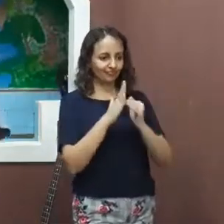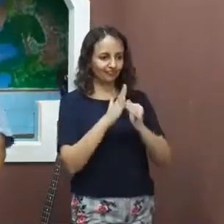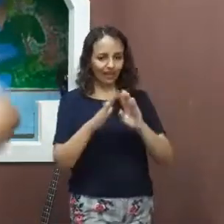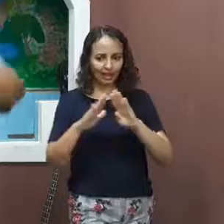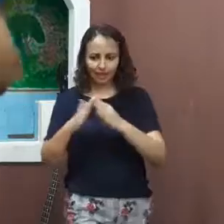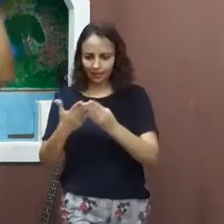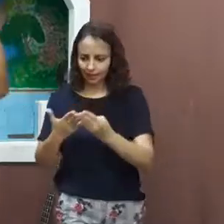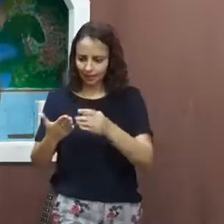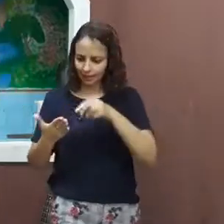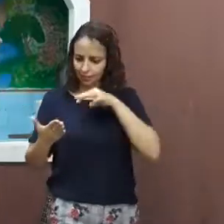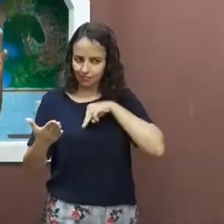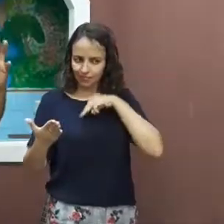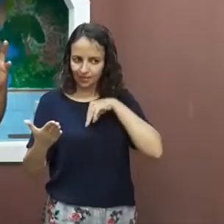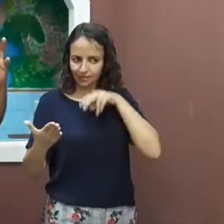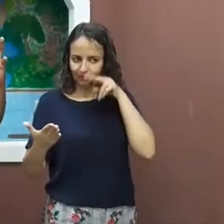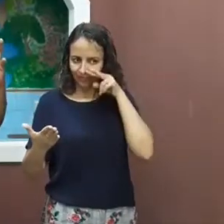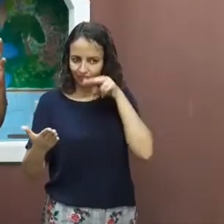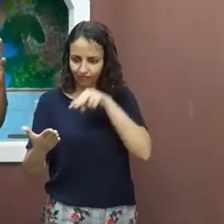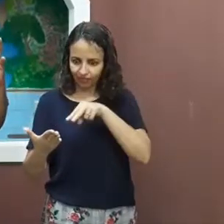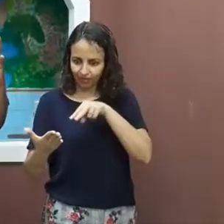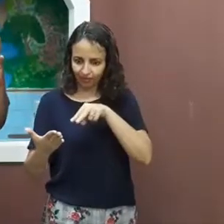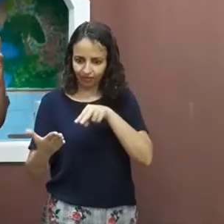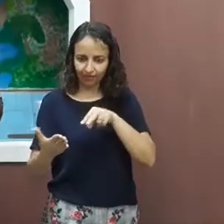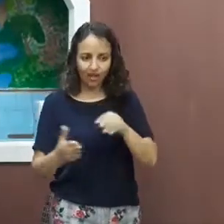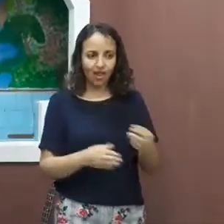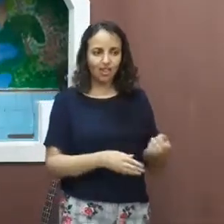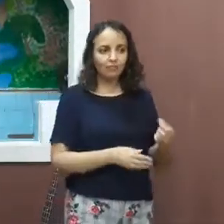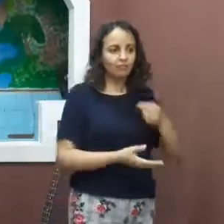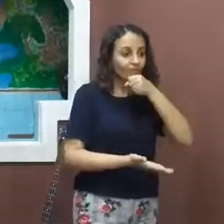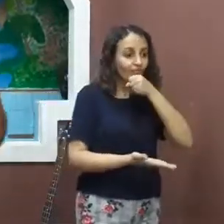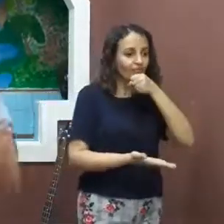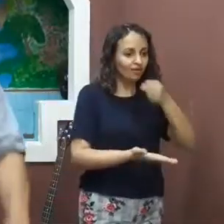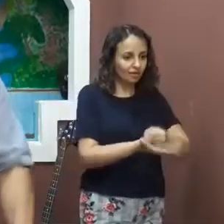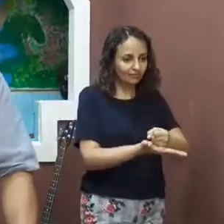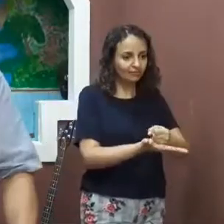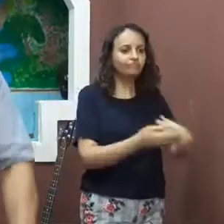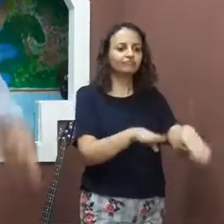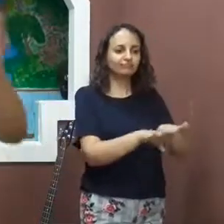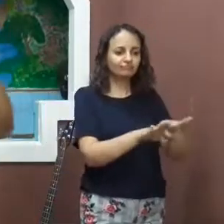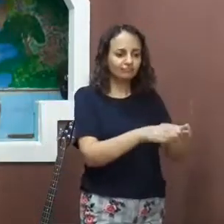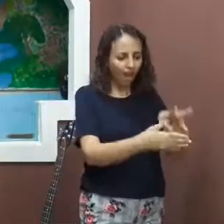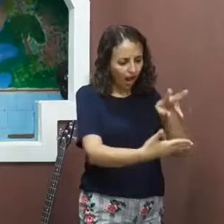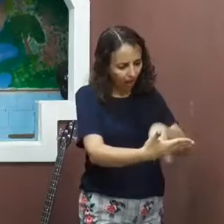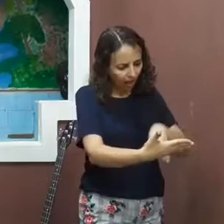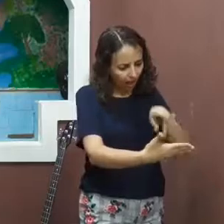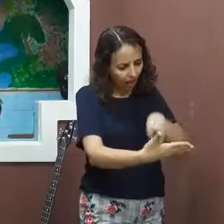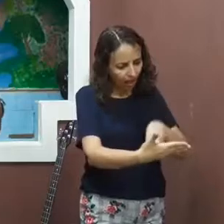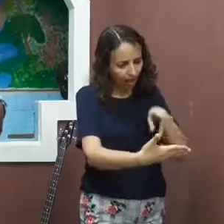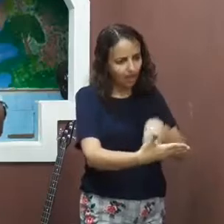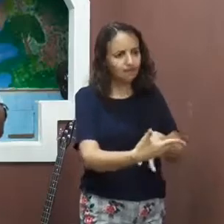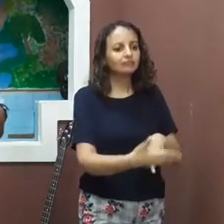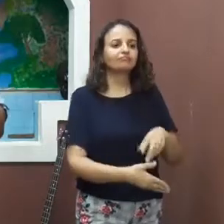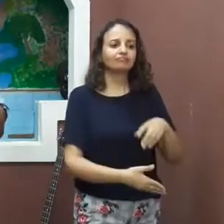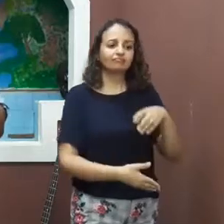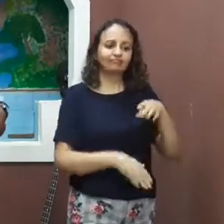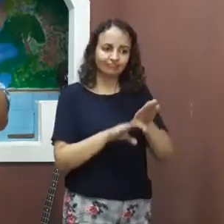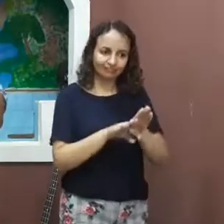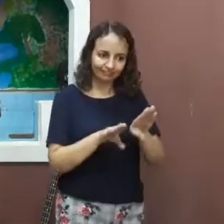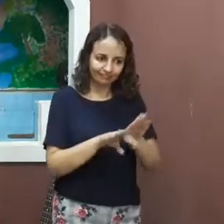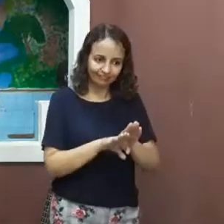como se for olhar no Velho Testamento, tanto olhando Mateus, com olhar aqui o texto de